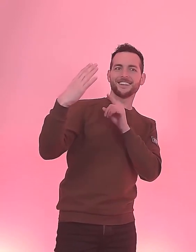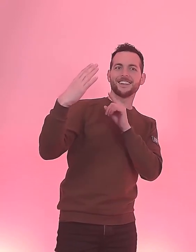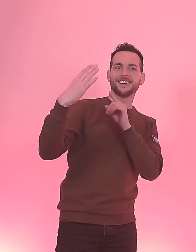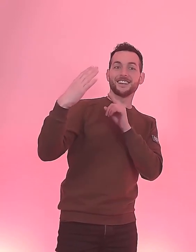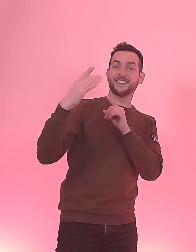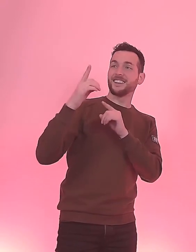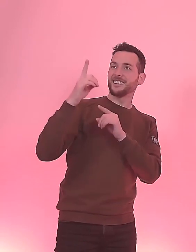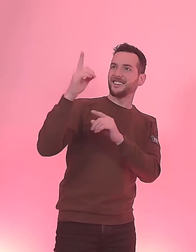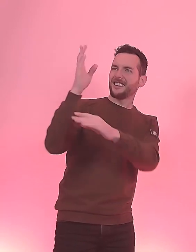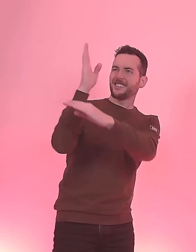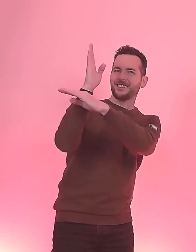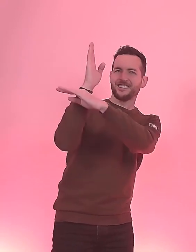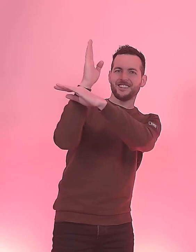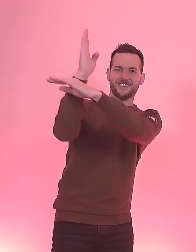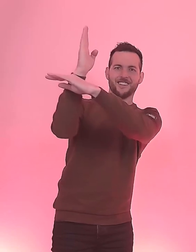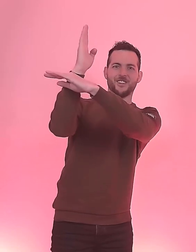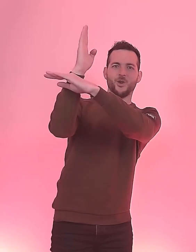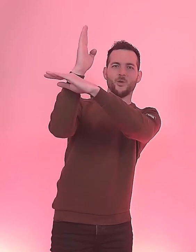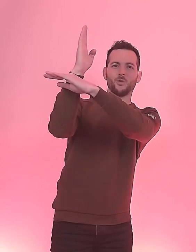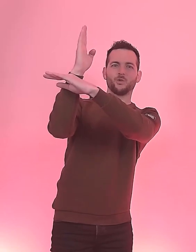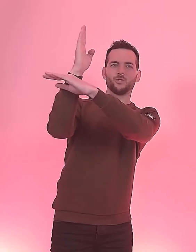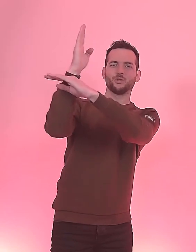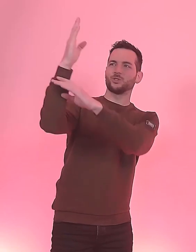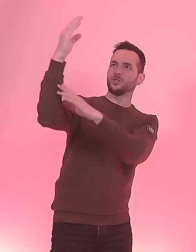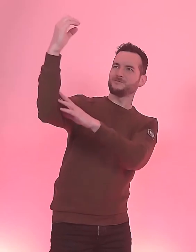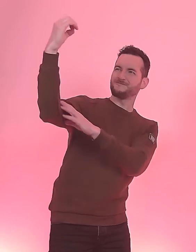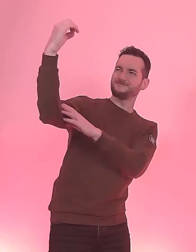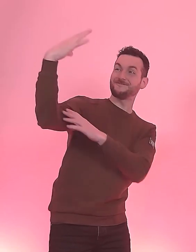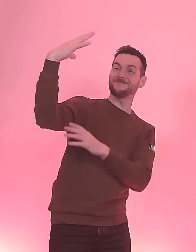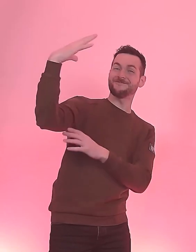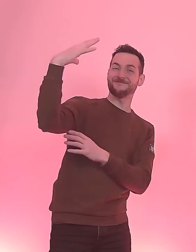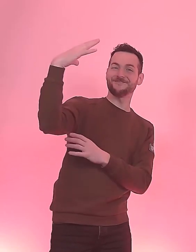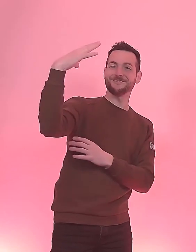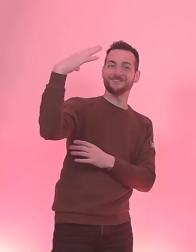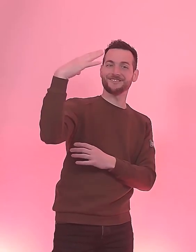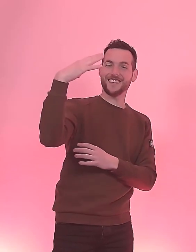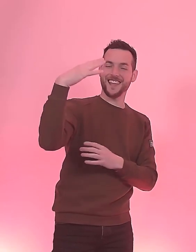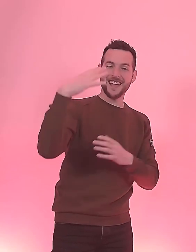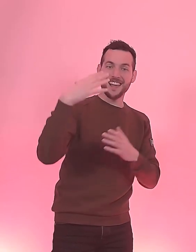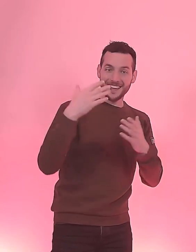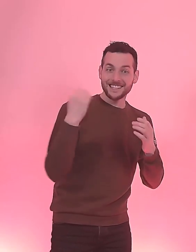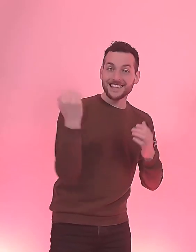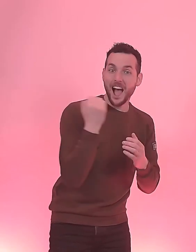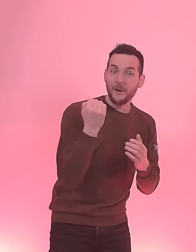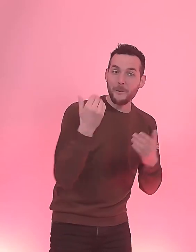york roste jeanne zoo york